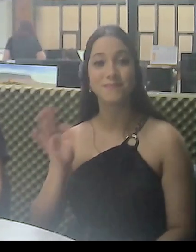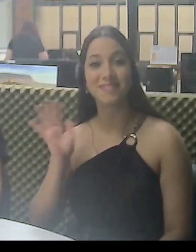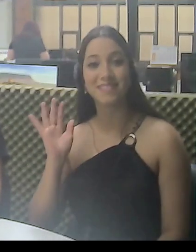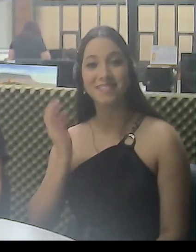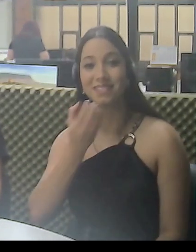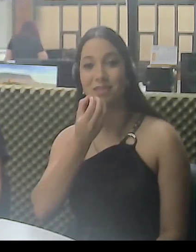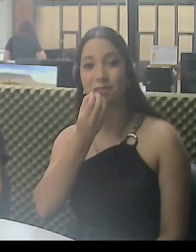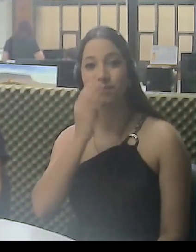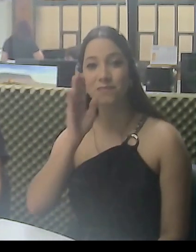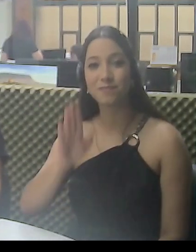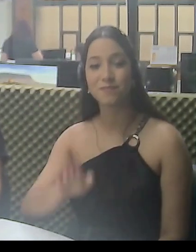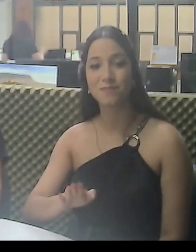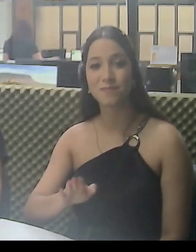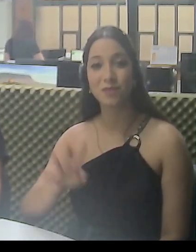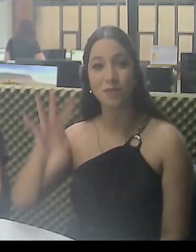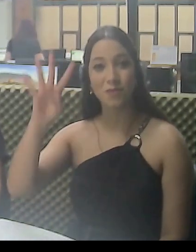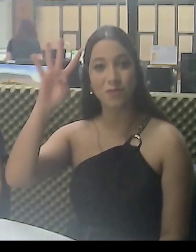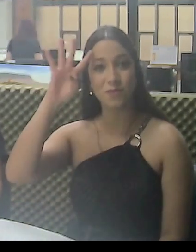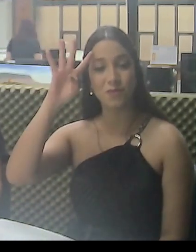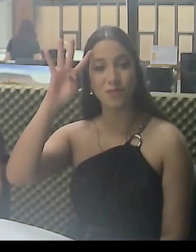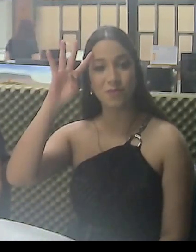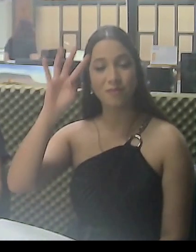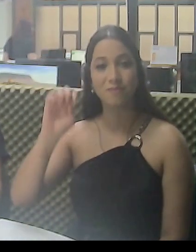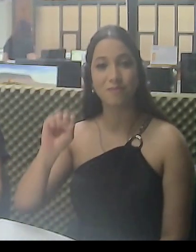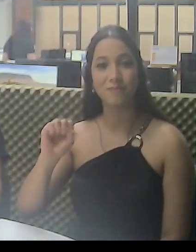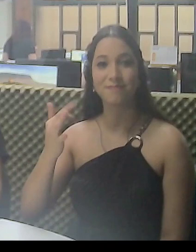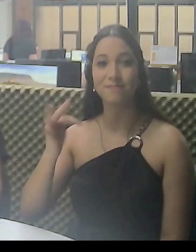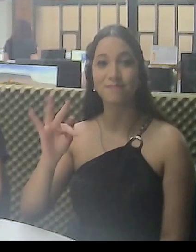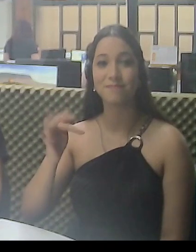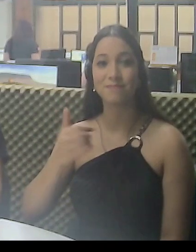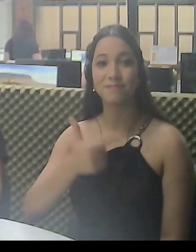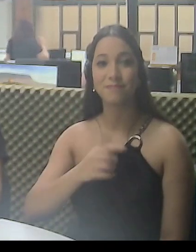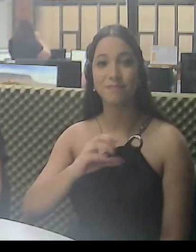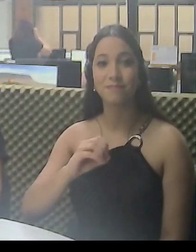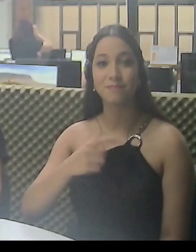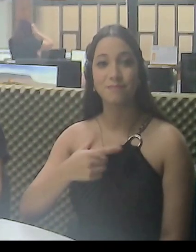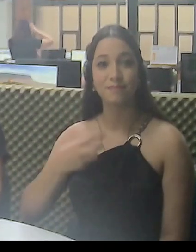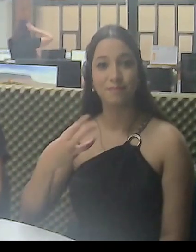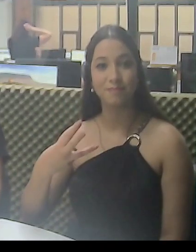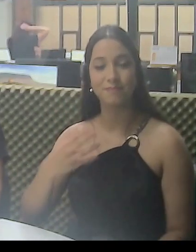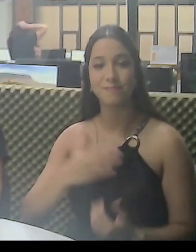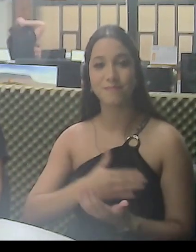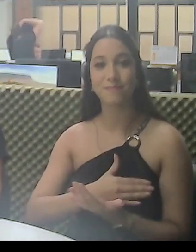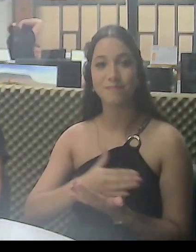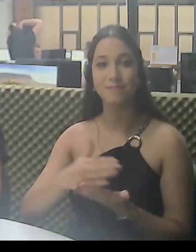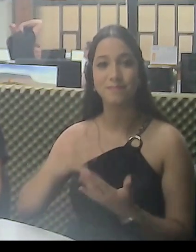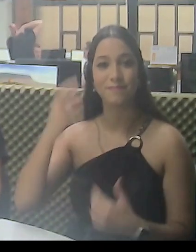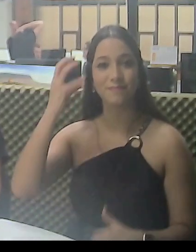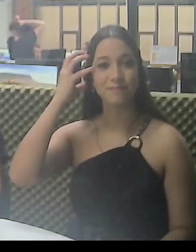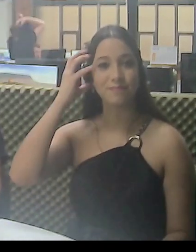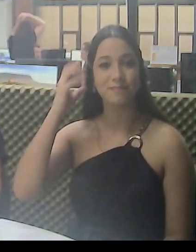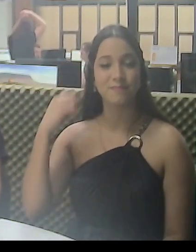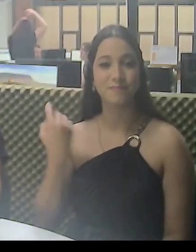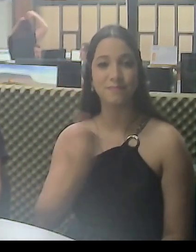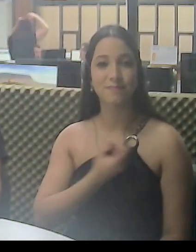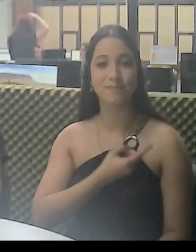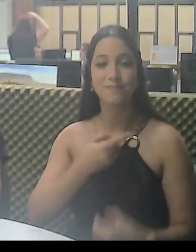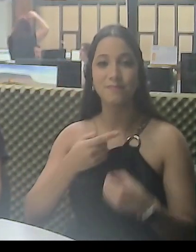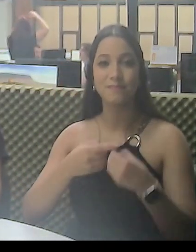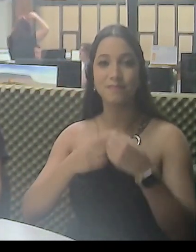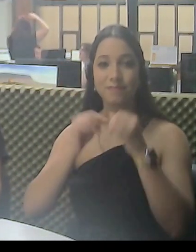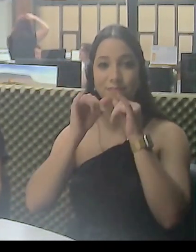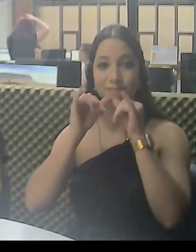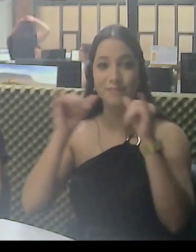boa tarde. Chegou a quarta-feira, 8 de fevereiro de 2023. Está no ar a Rádio Nossa Cidade com o boletim